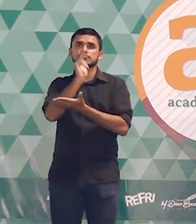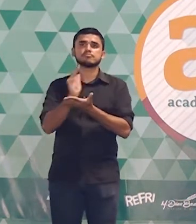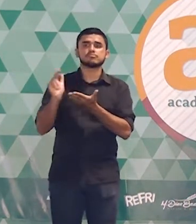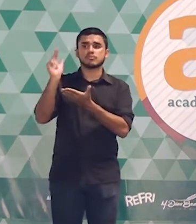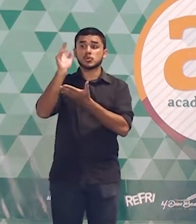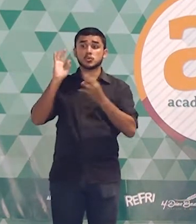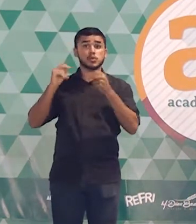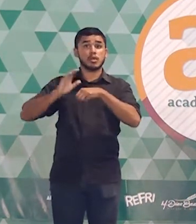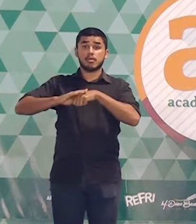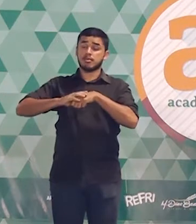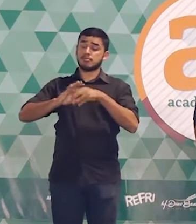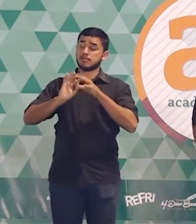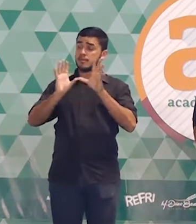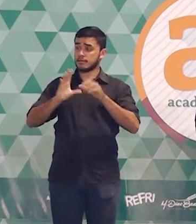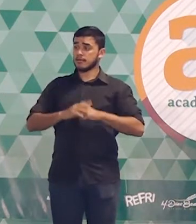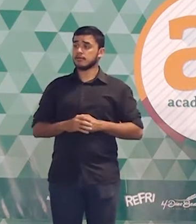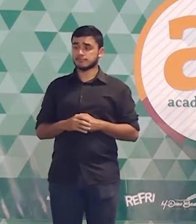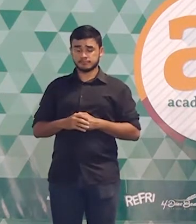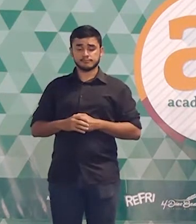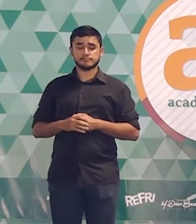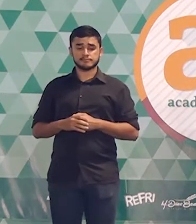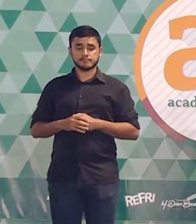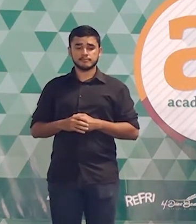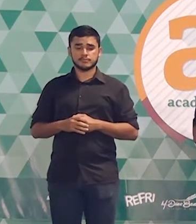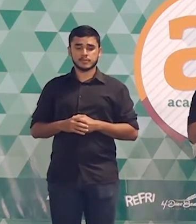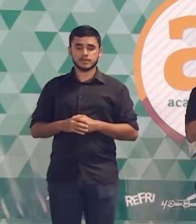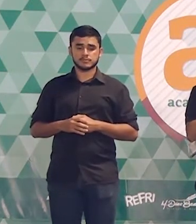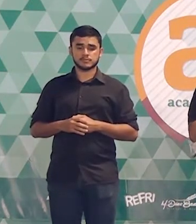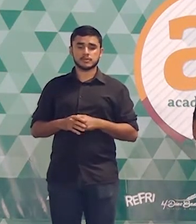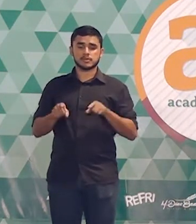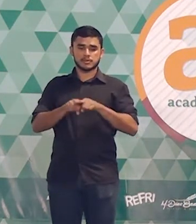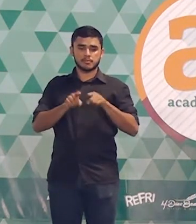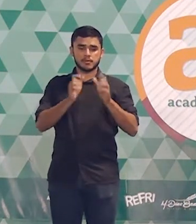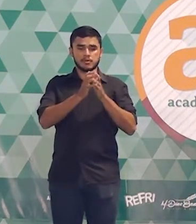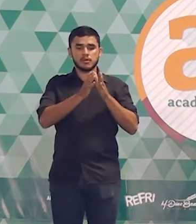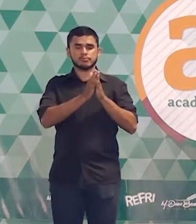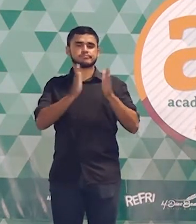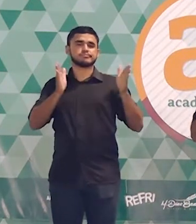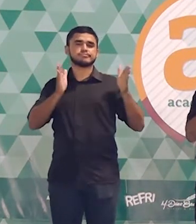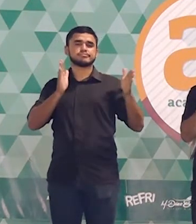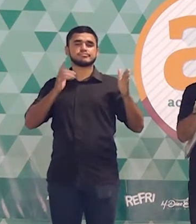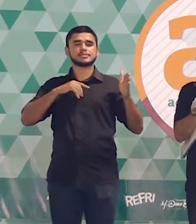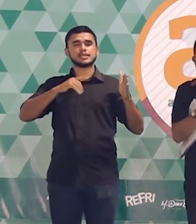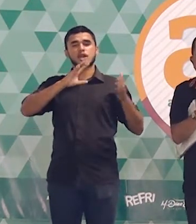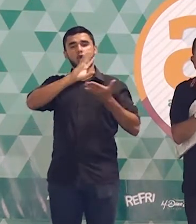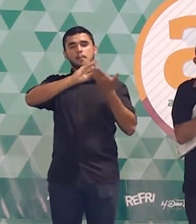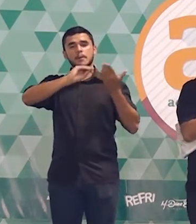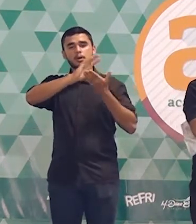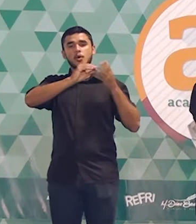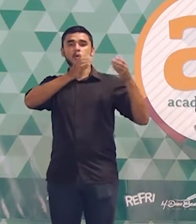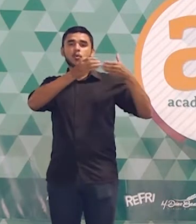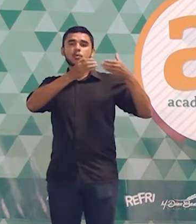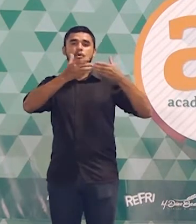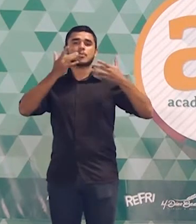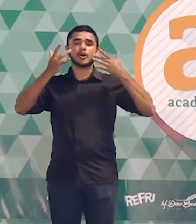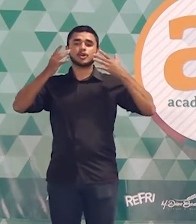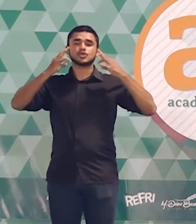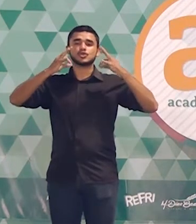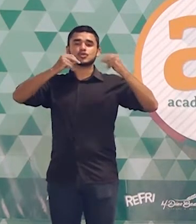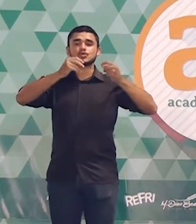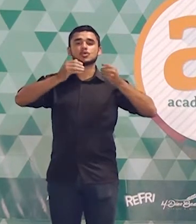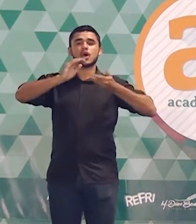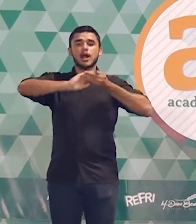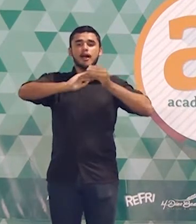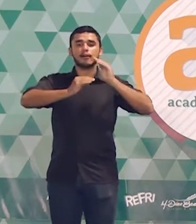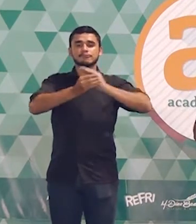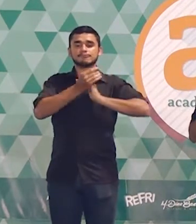não? Isso é característica modernista. E a influência das vanguardas artísticas europeias que nós aqui já